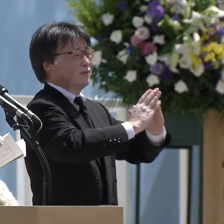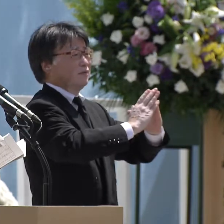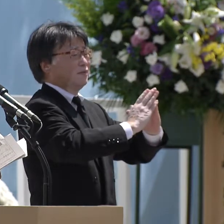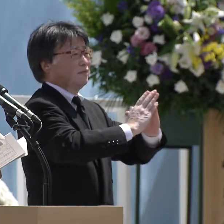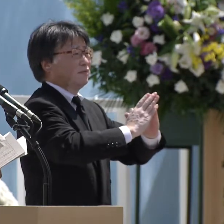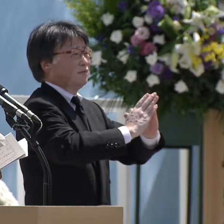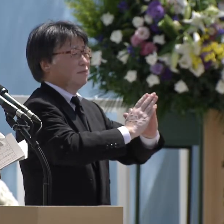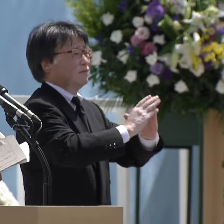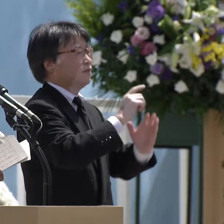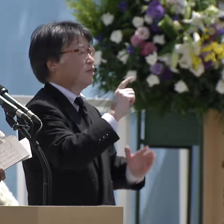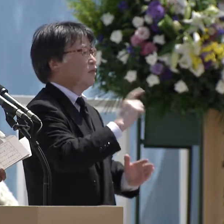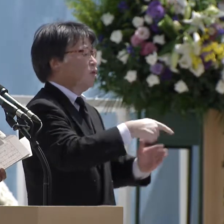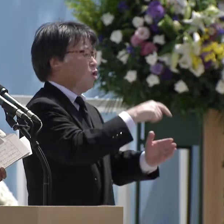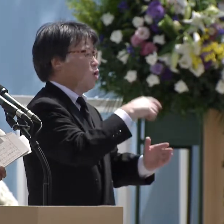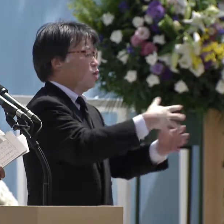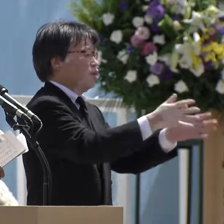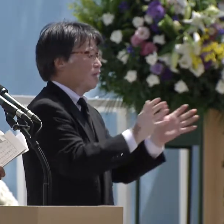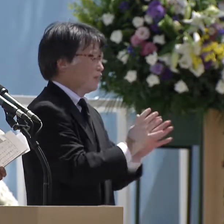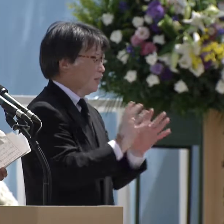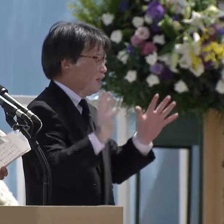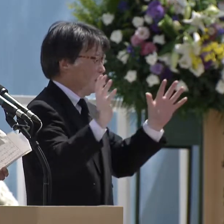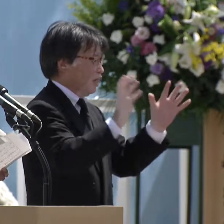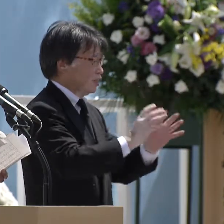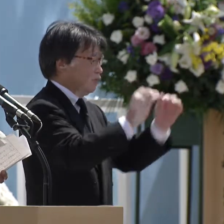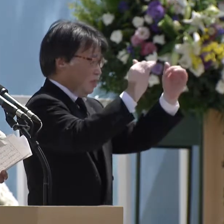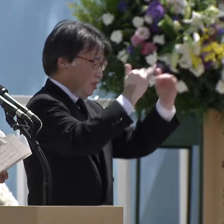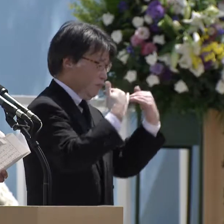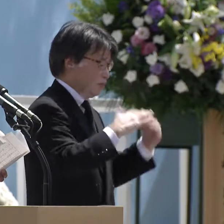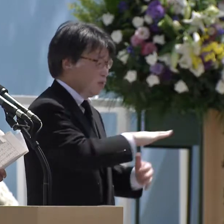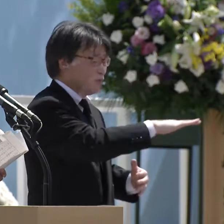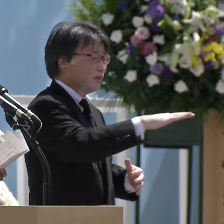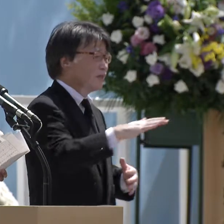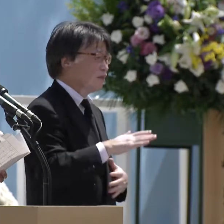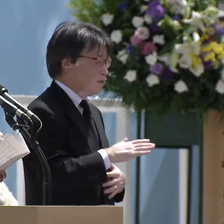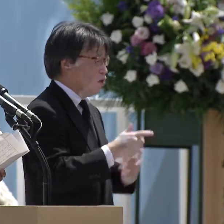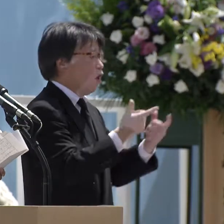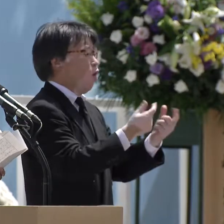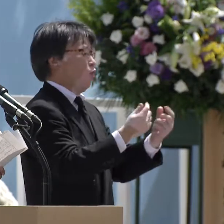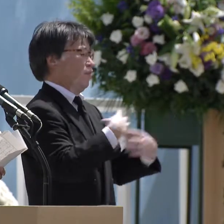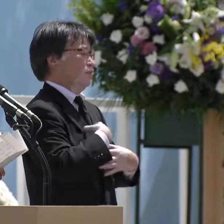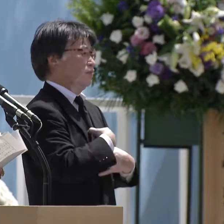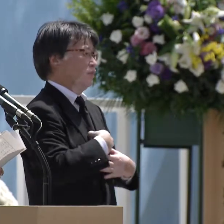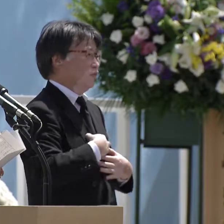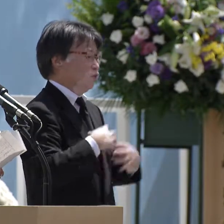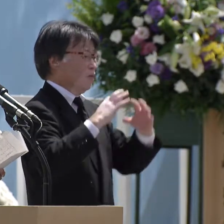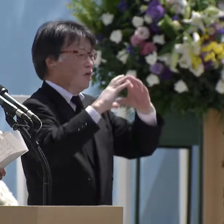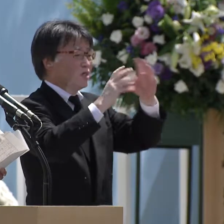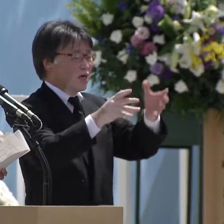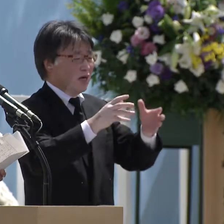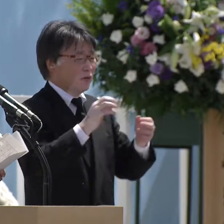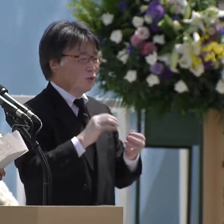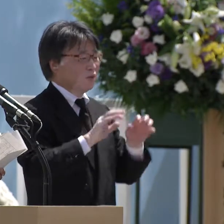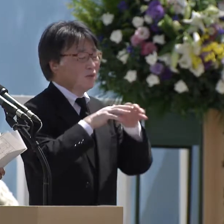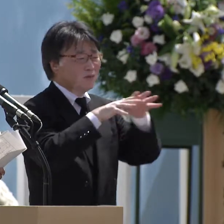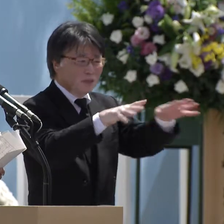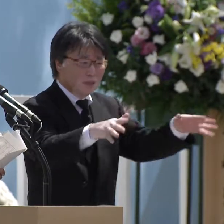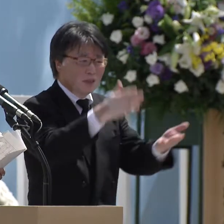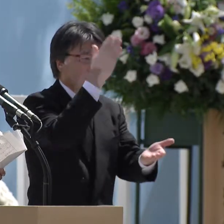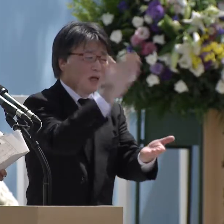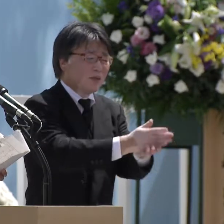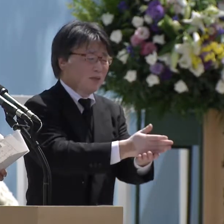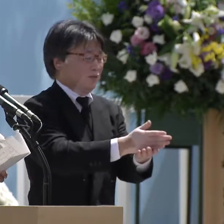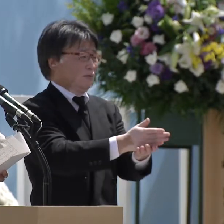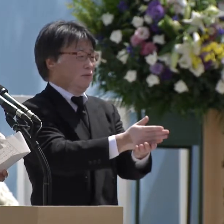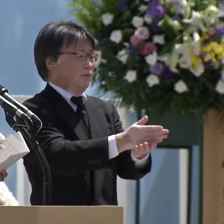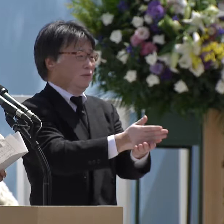。日本被団協に結集した被爆者たちは、同じ苦しみを世界の誰にも味わわせてはなら